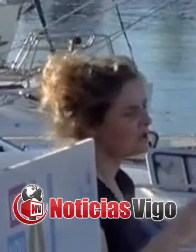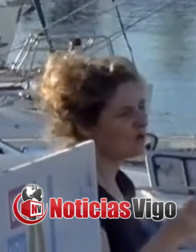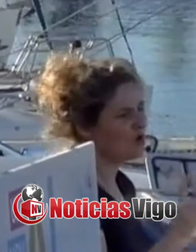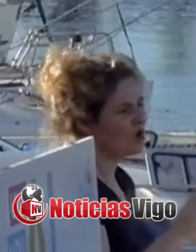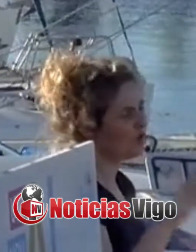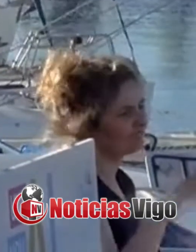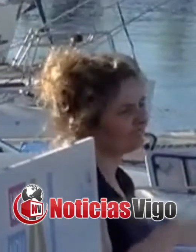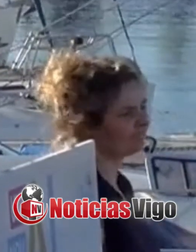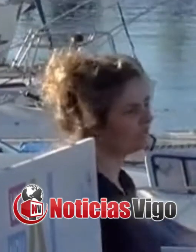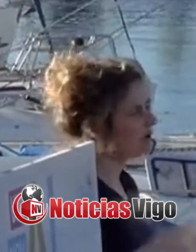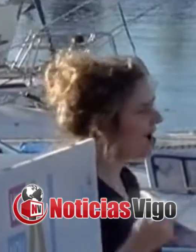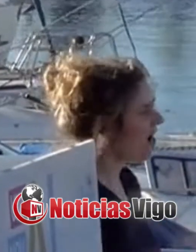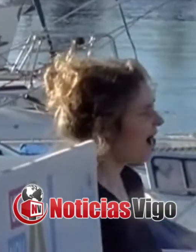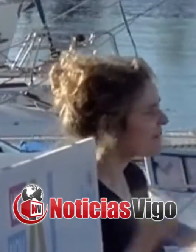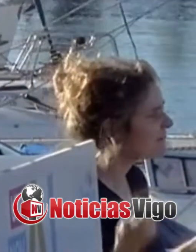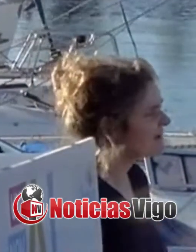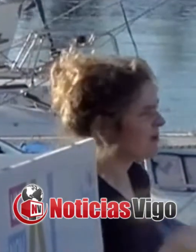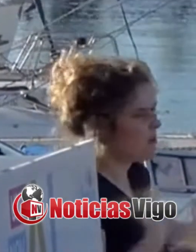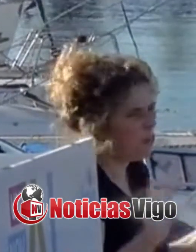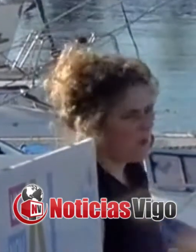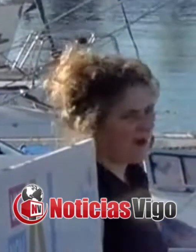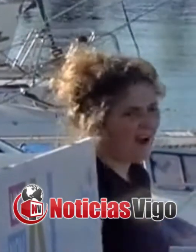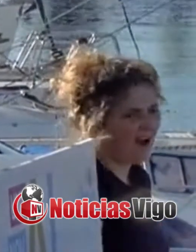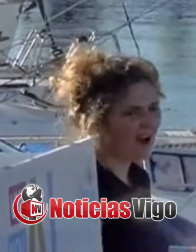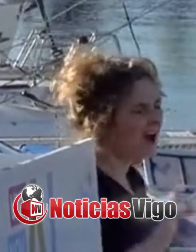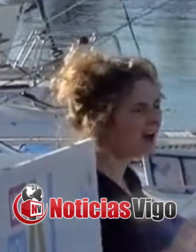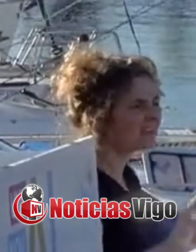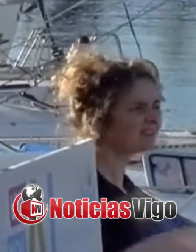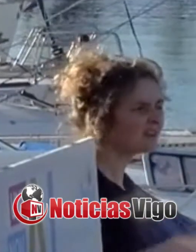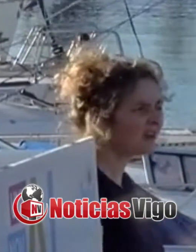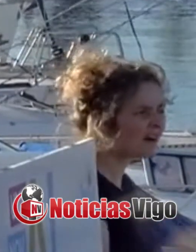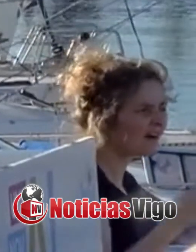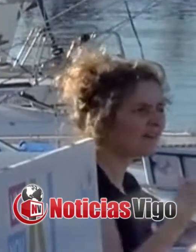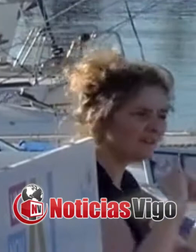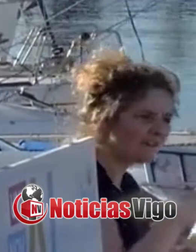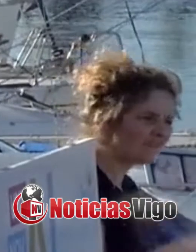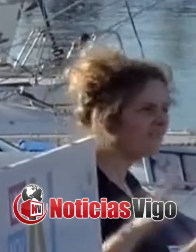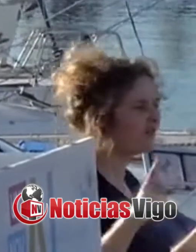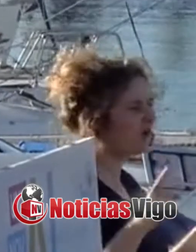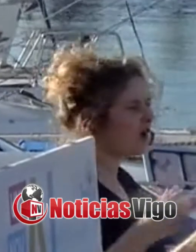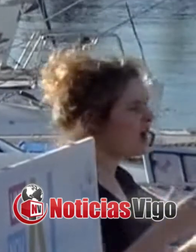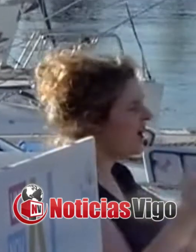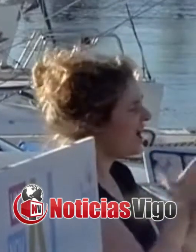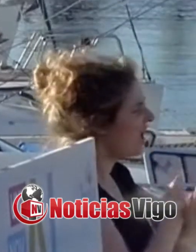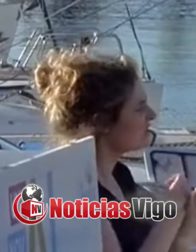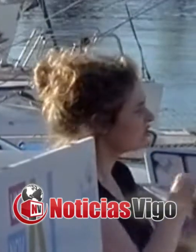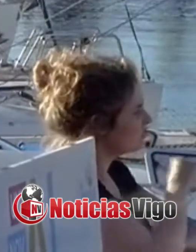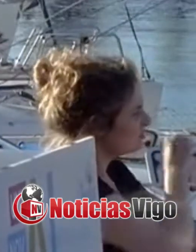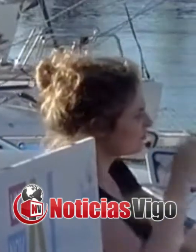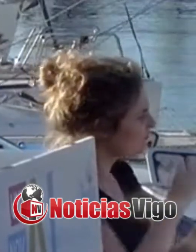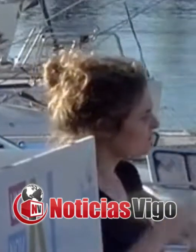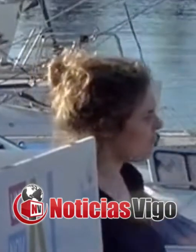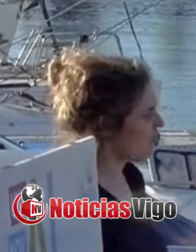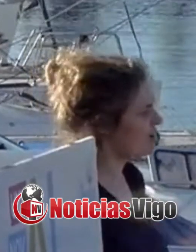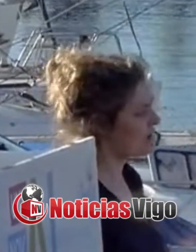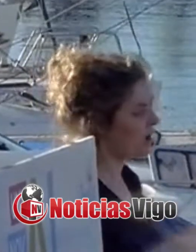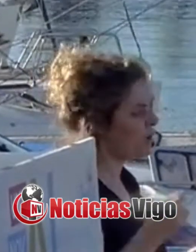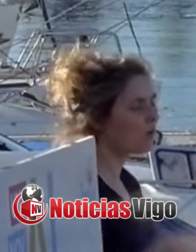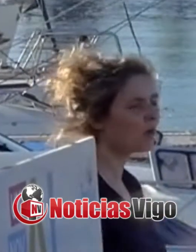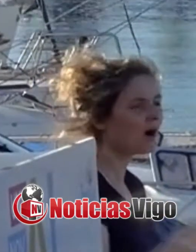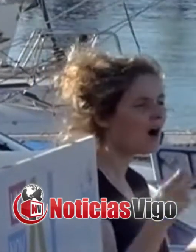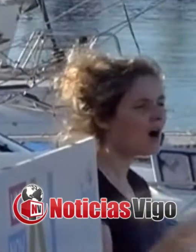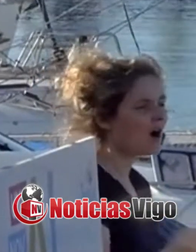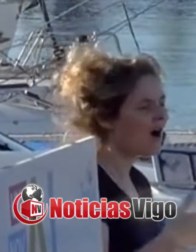unha campaña calquera, é unha campaña diferente en todos os sentidos, unha